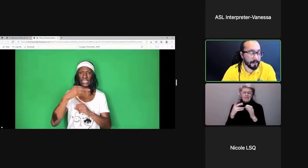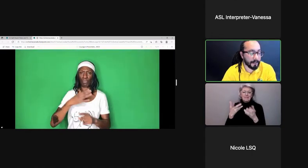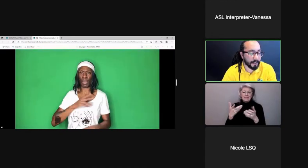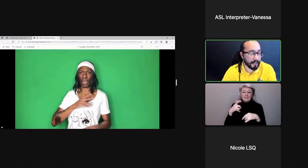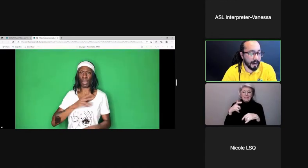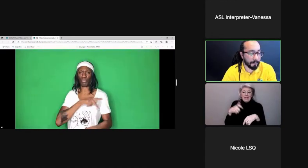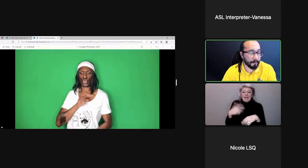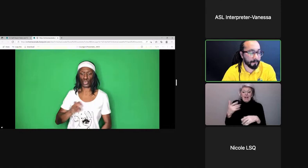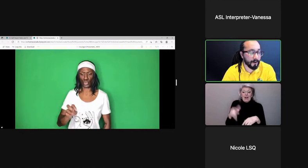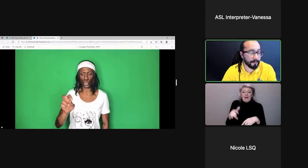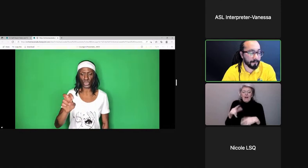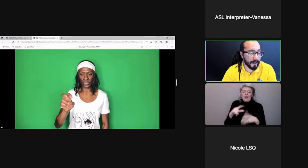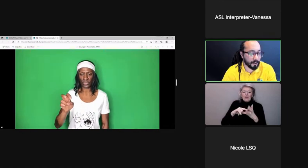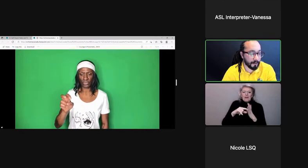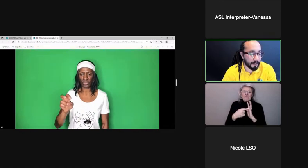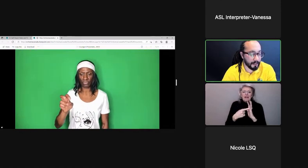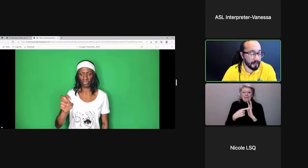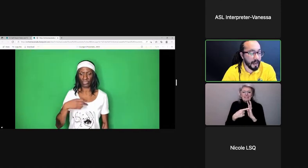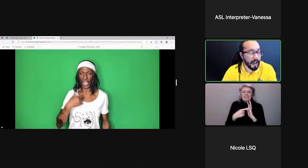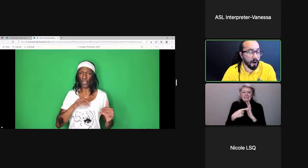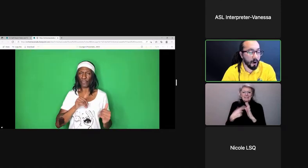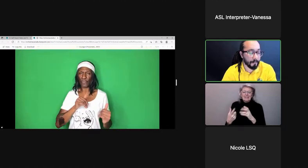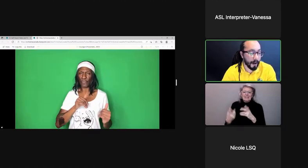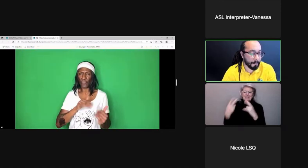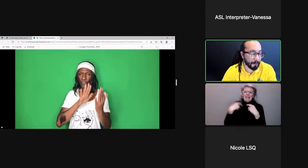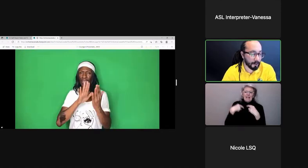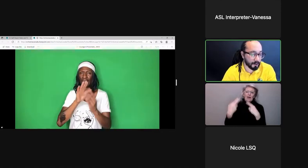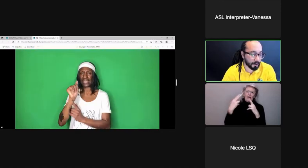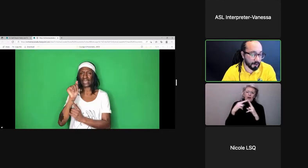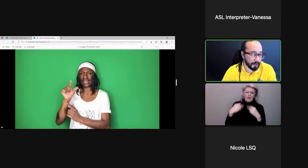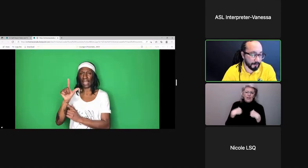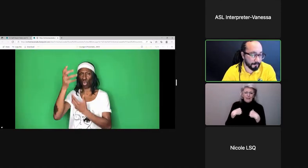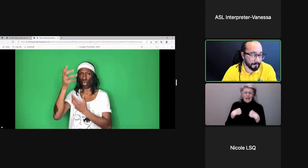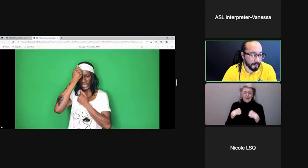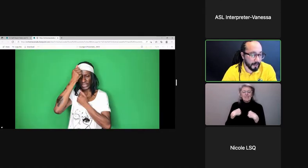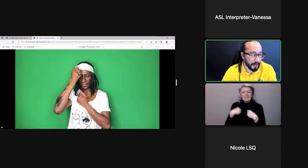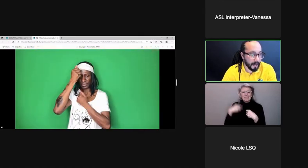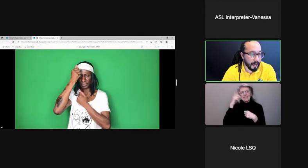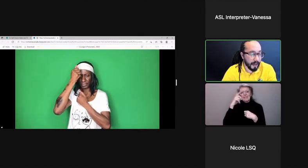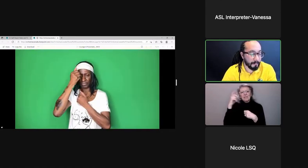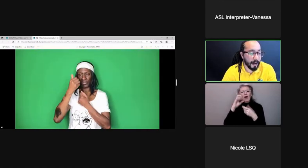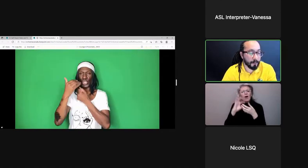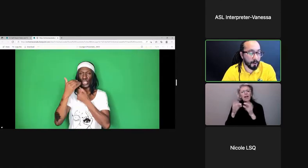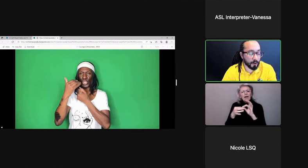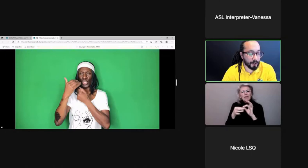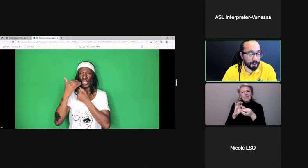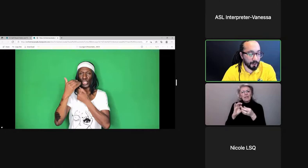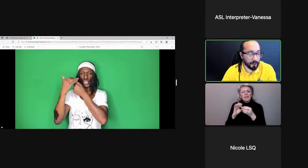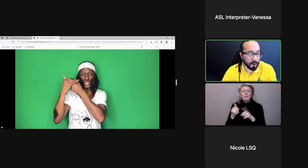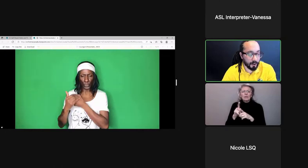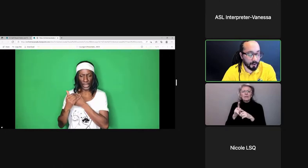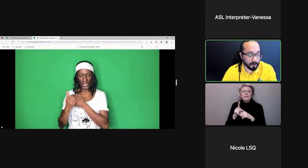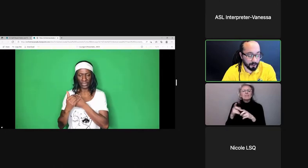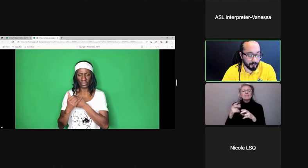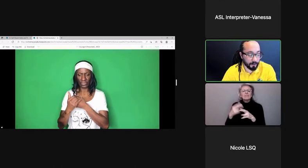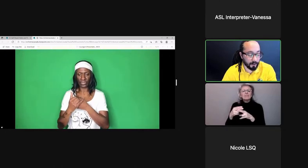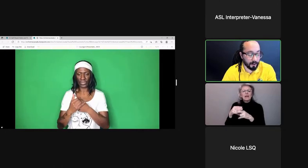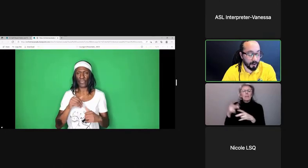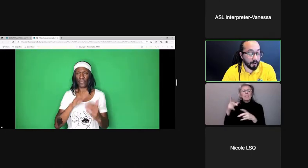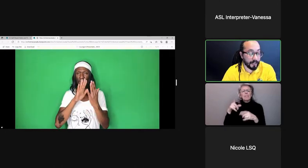-là qu'on a commencé à me reconnaître. Alors, ces expériences olympiques et le mouvement Black Lives